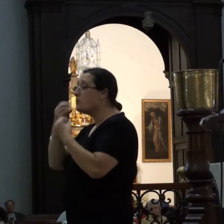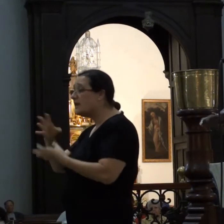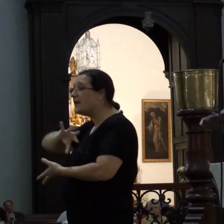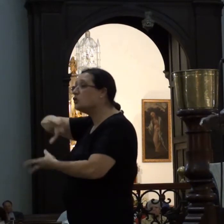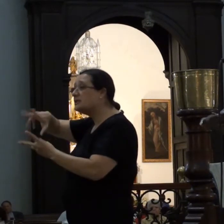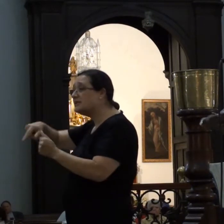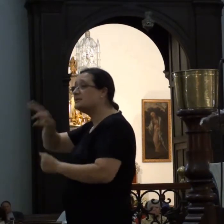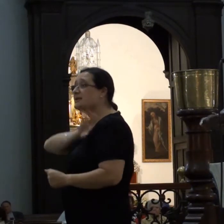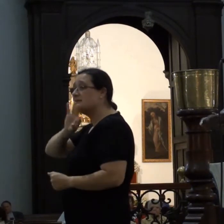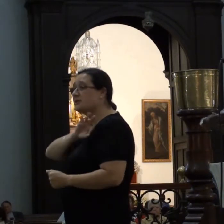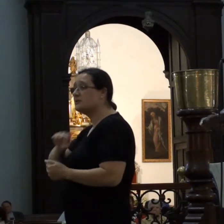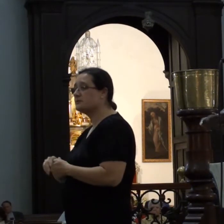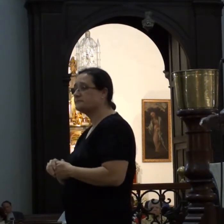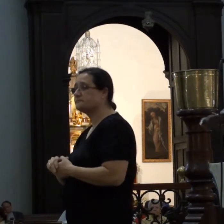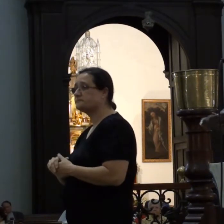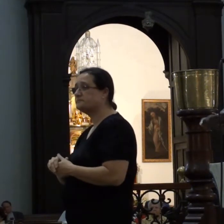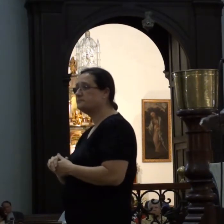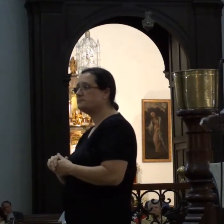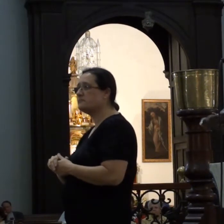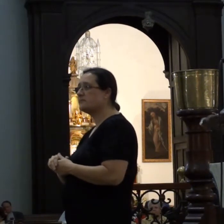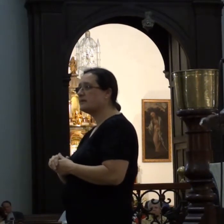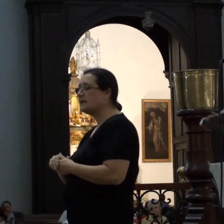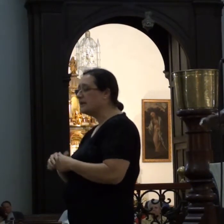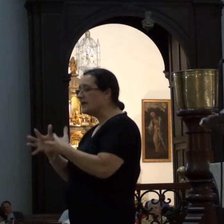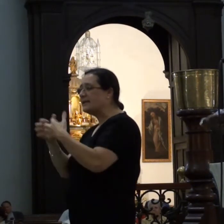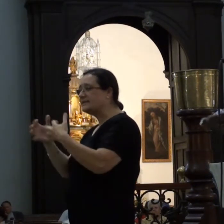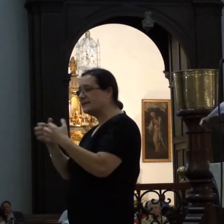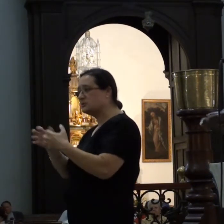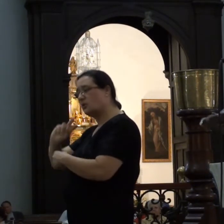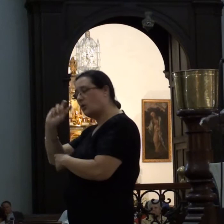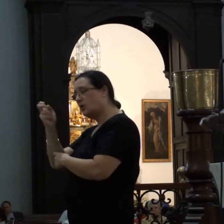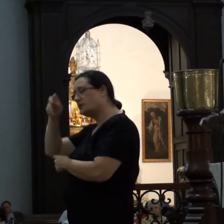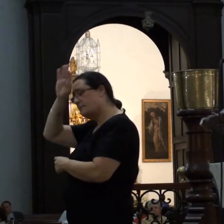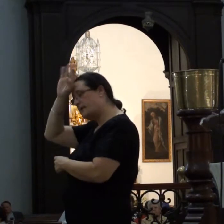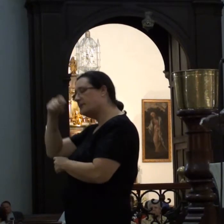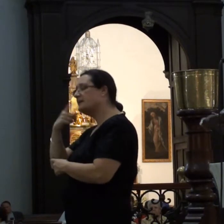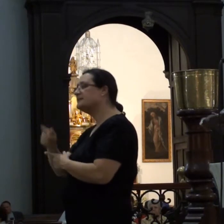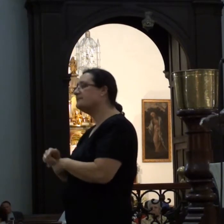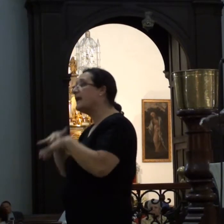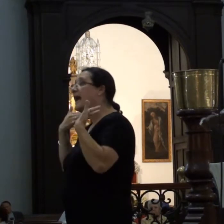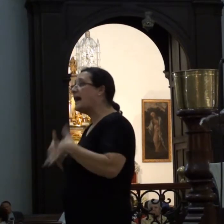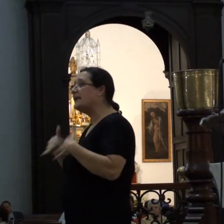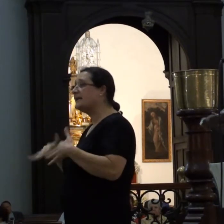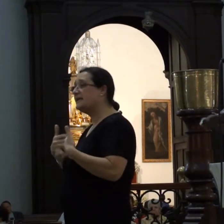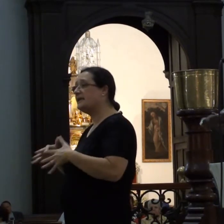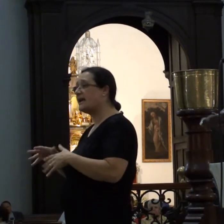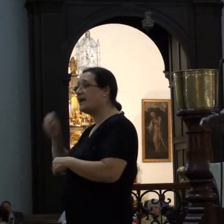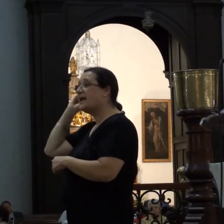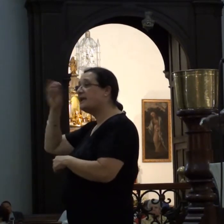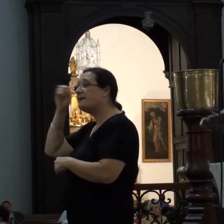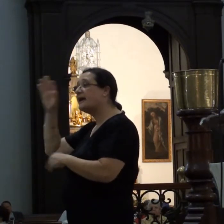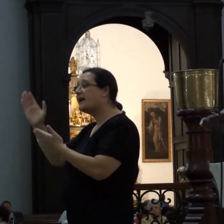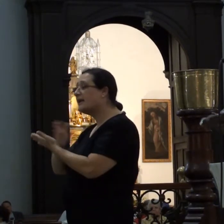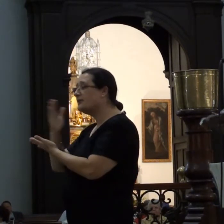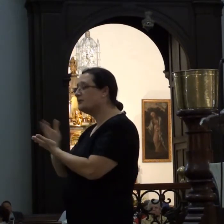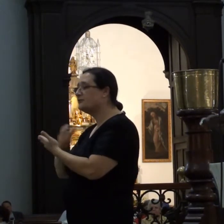señor en el número 21 el papa dice La alegría del Evangelio que llena la vida de la comunidad de los